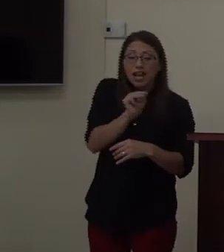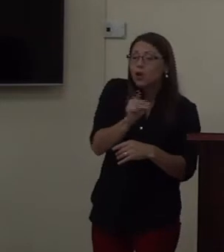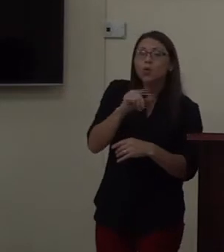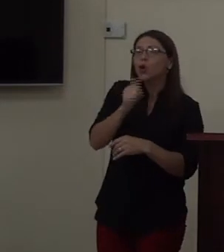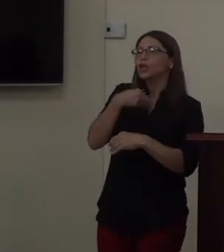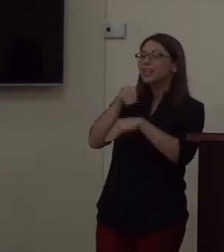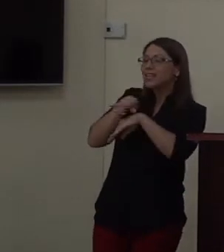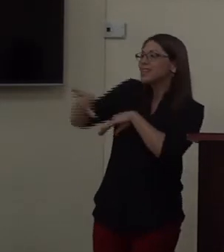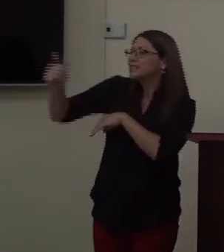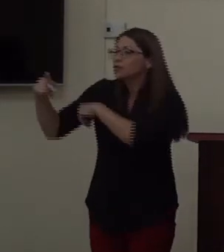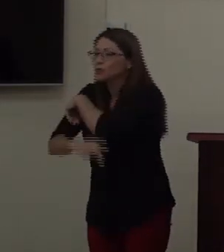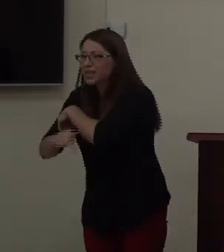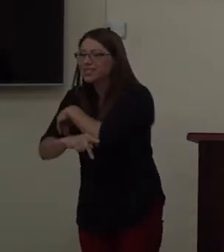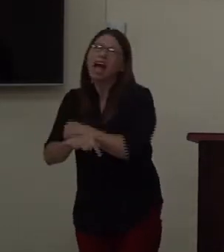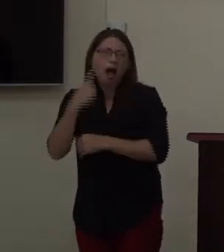países.